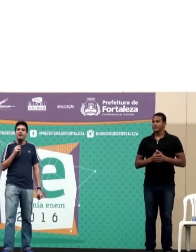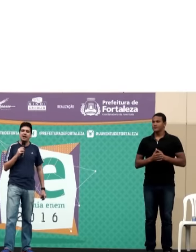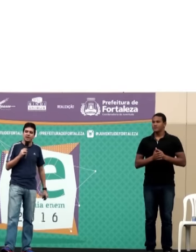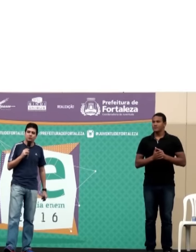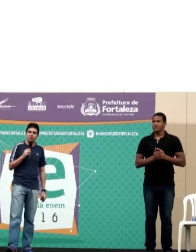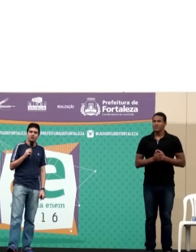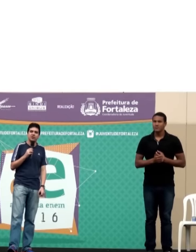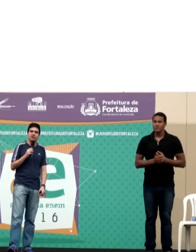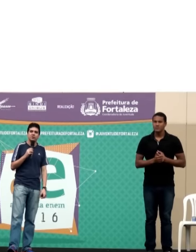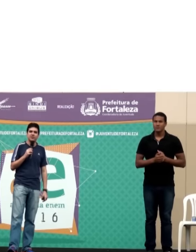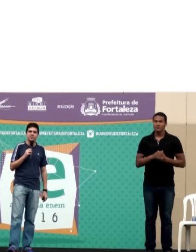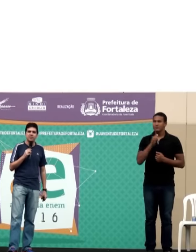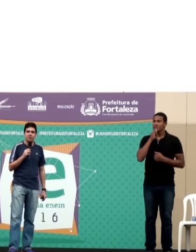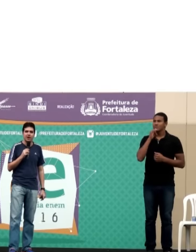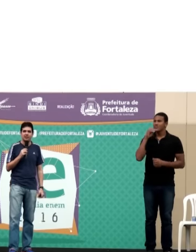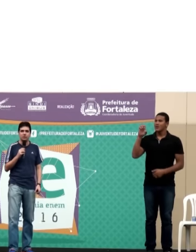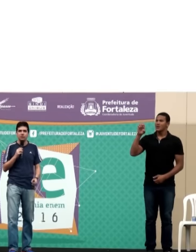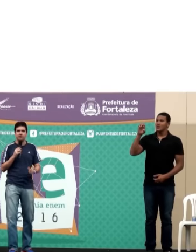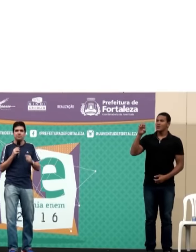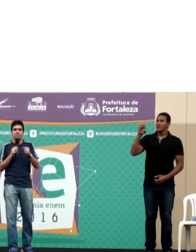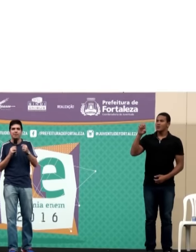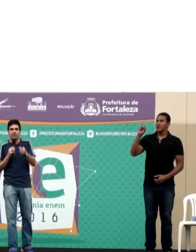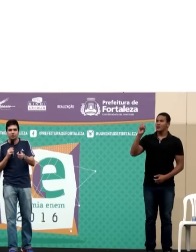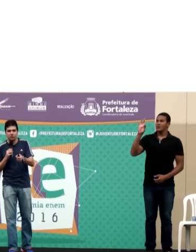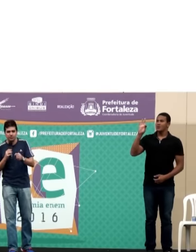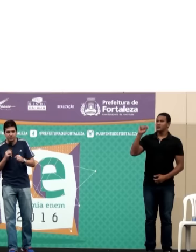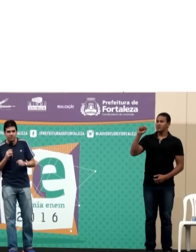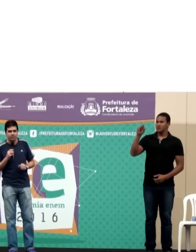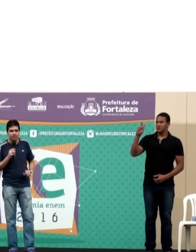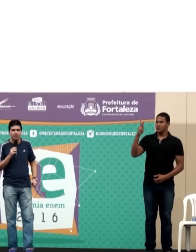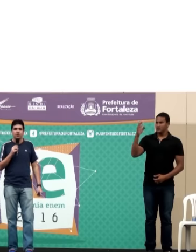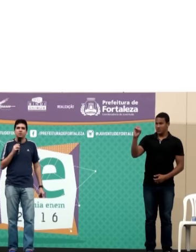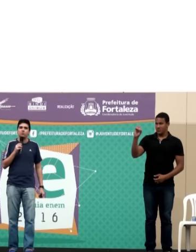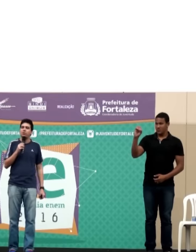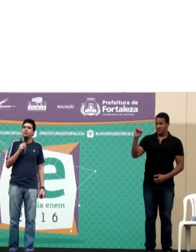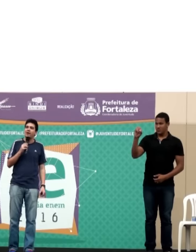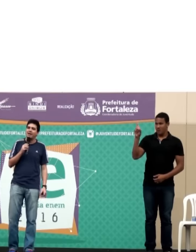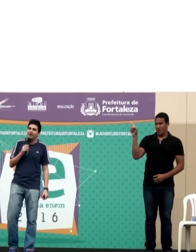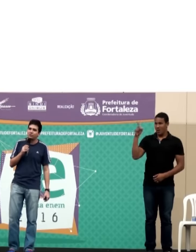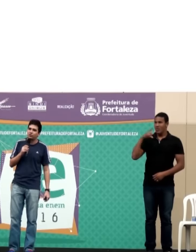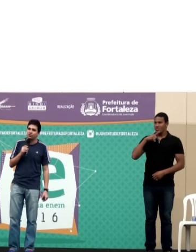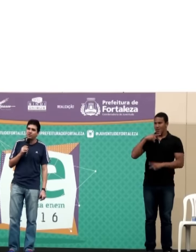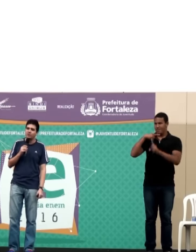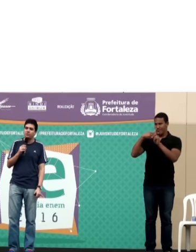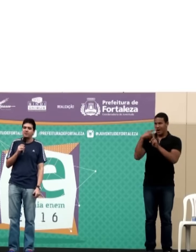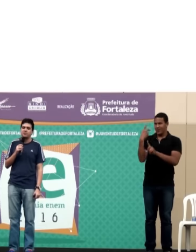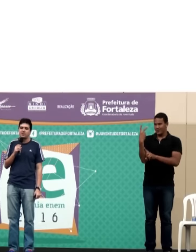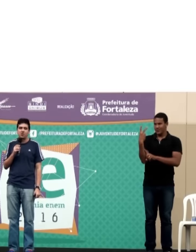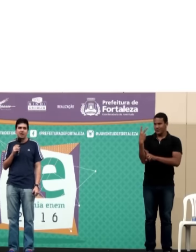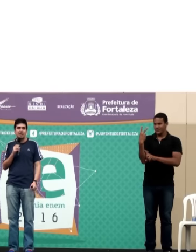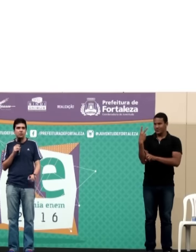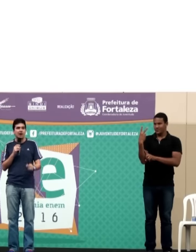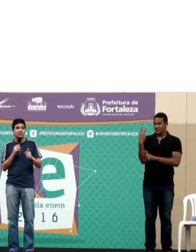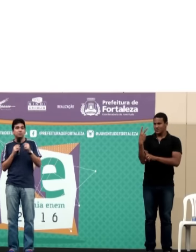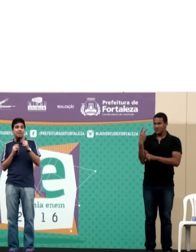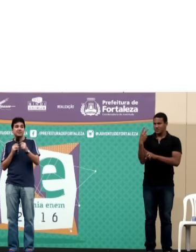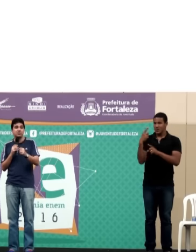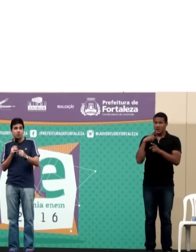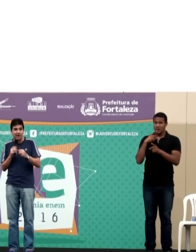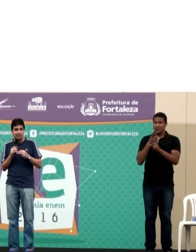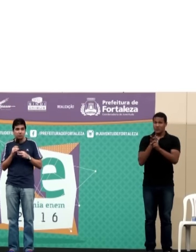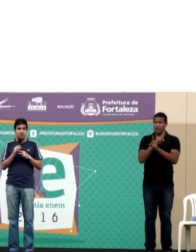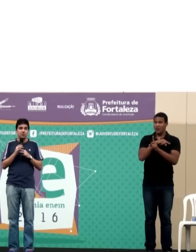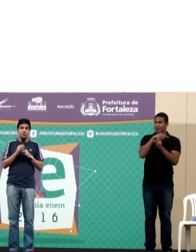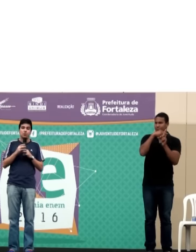Quanto é a carga do estanho no SNOH2? Mais 2. Quanto é a carga do estanho no SNOH4?